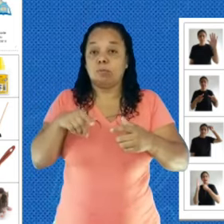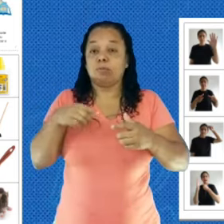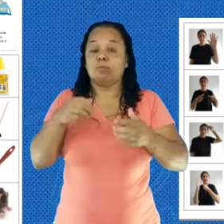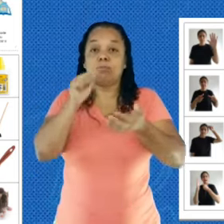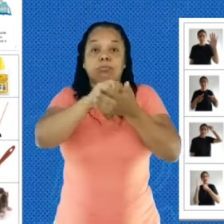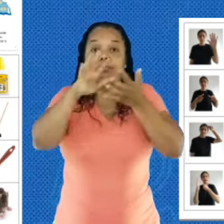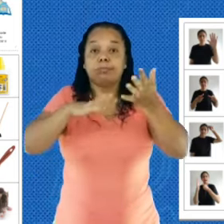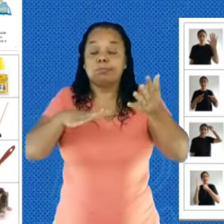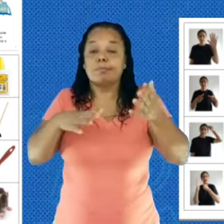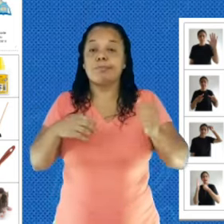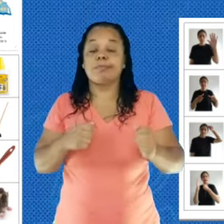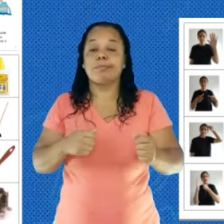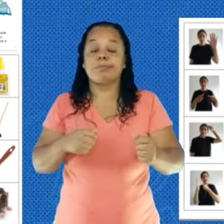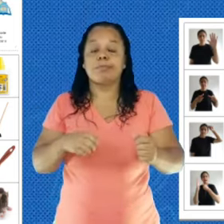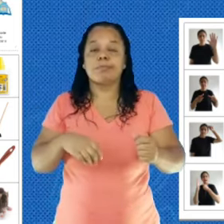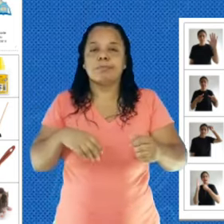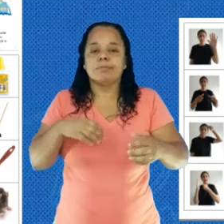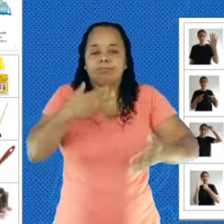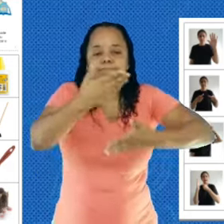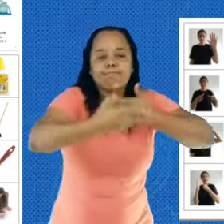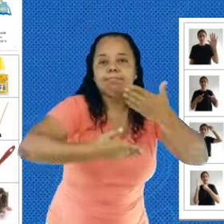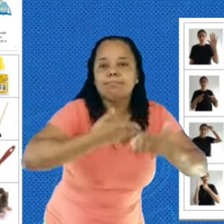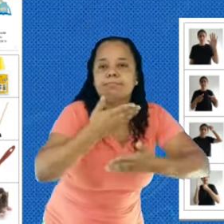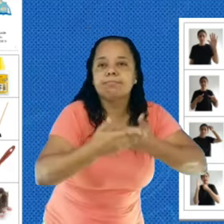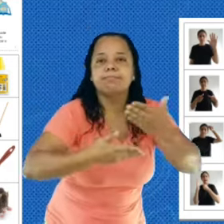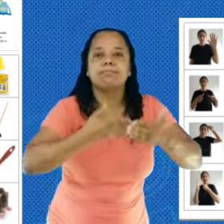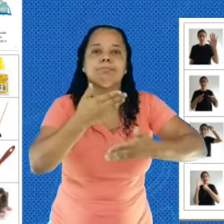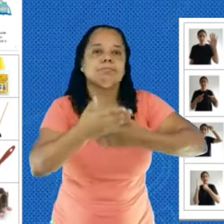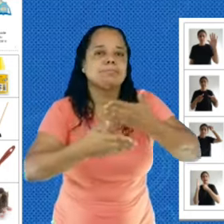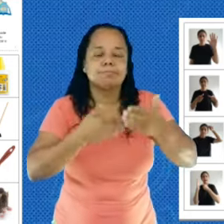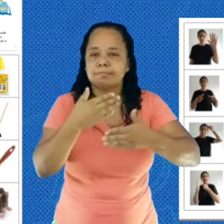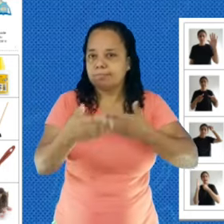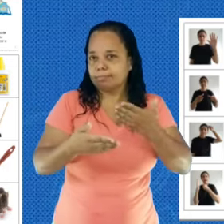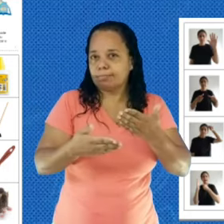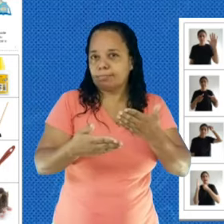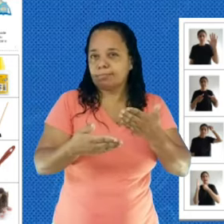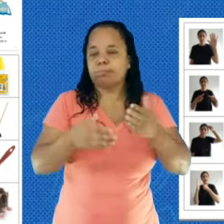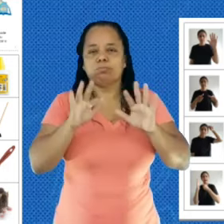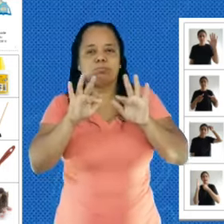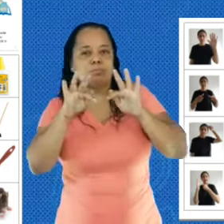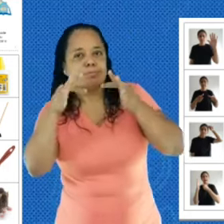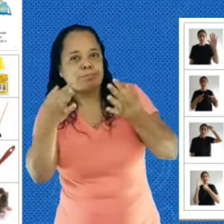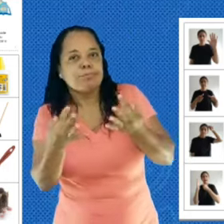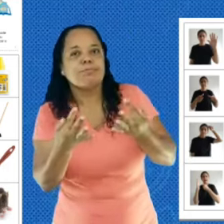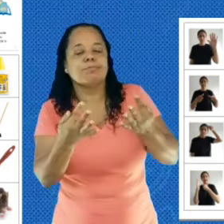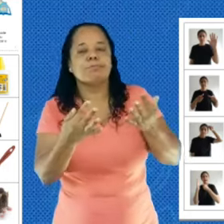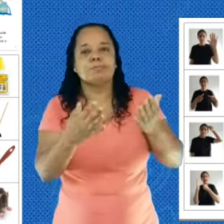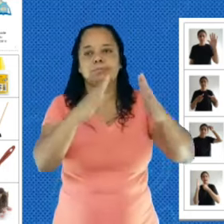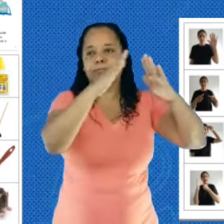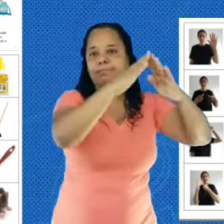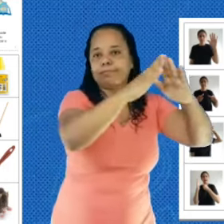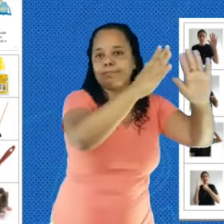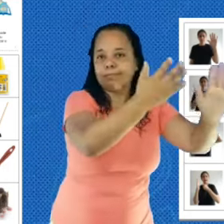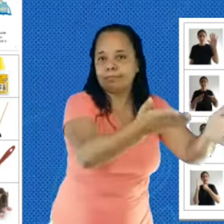preciso estar na interação com a família, né, que essa criança está em casa com a sua